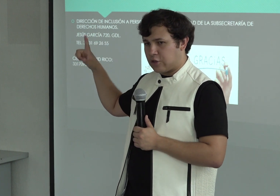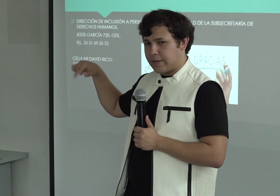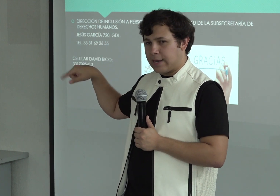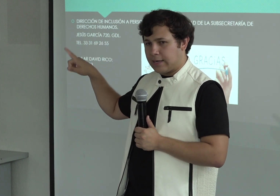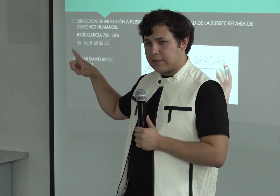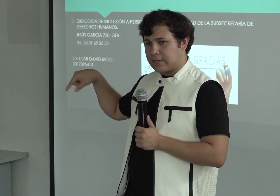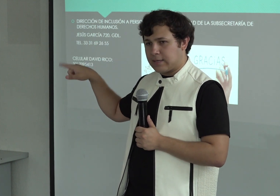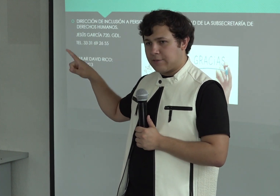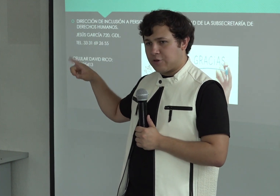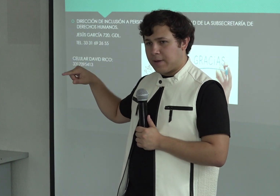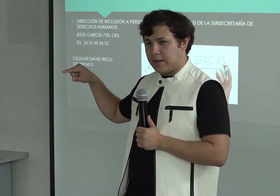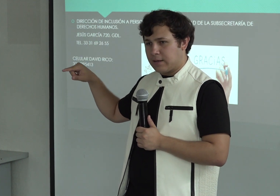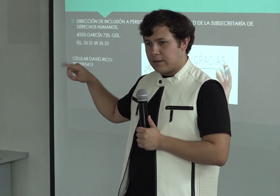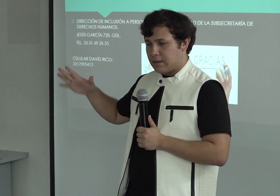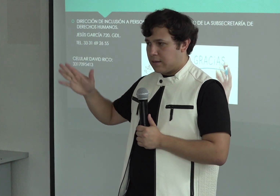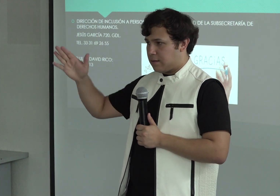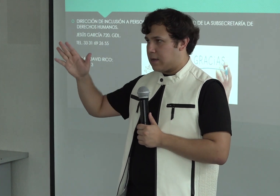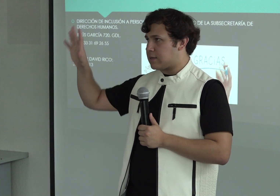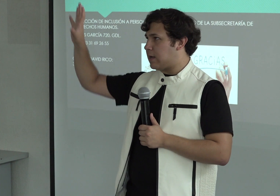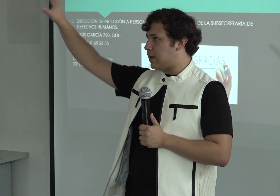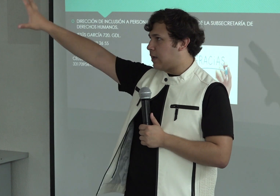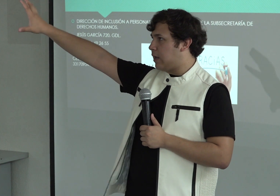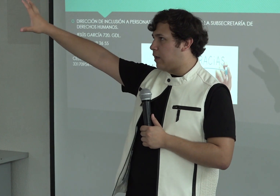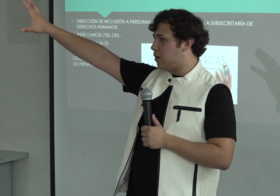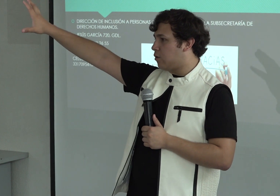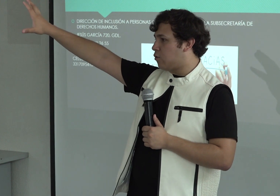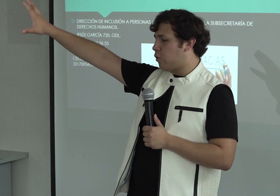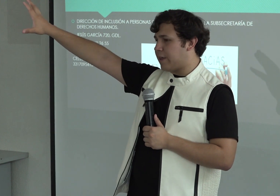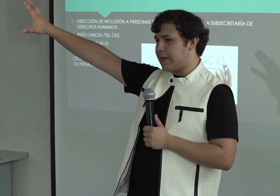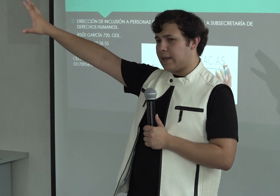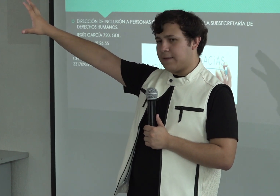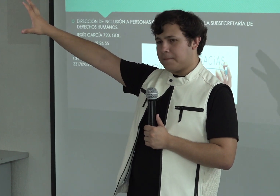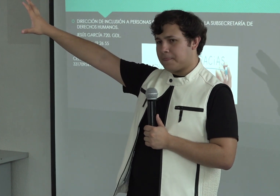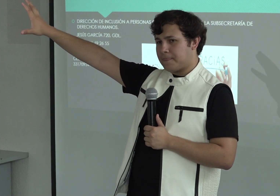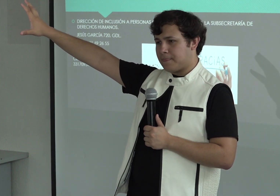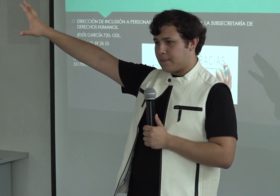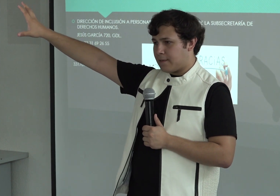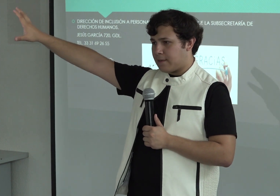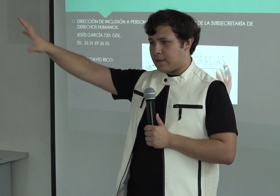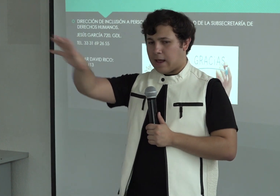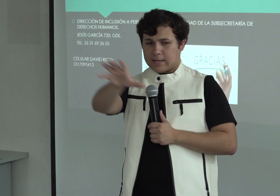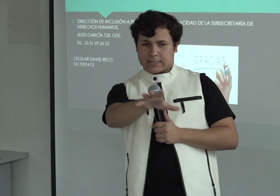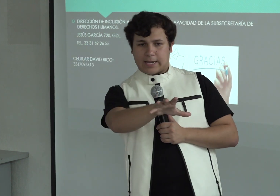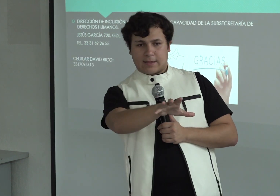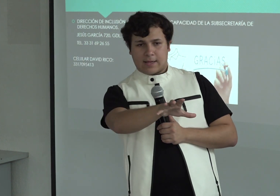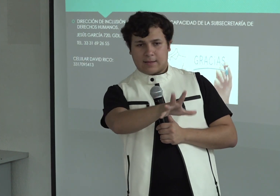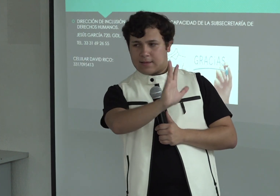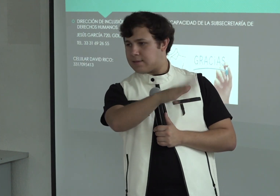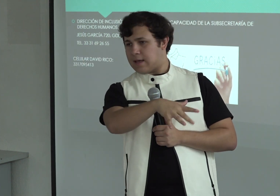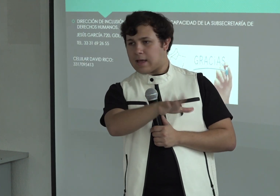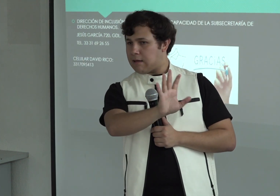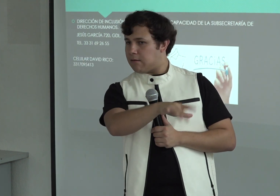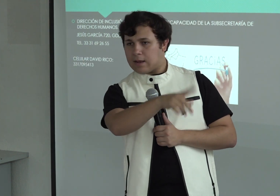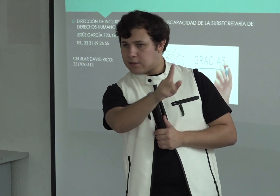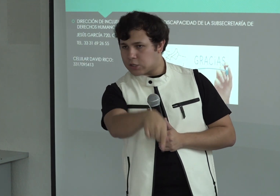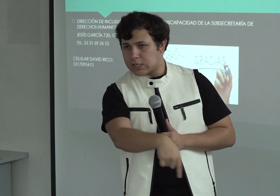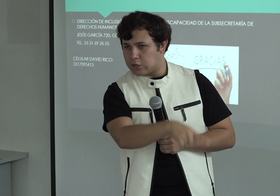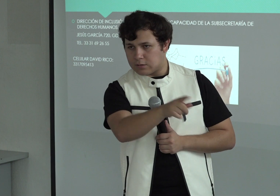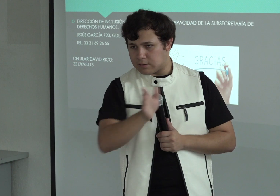de la línea 3 de La Normal. Está el QGDL y a la izquierda está la asociación